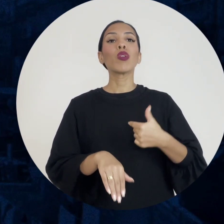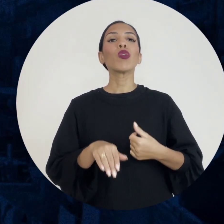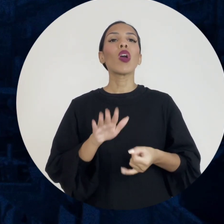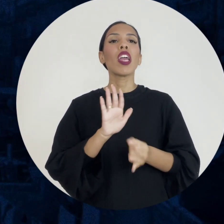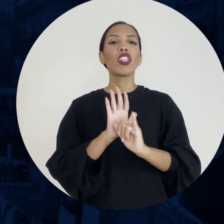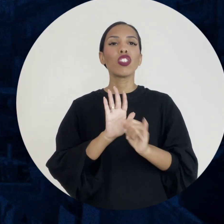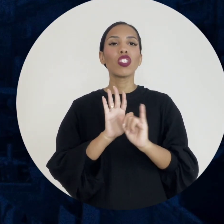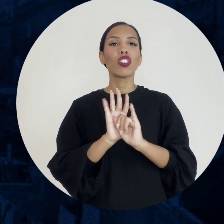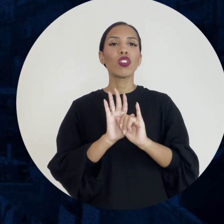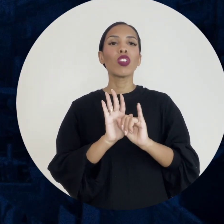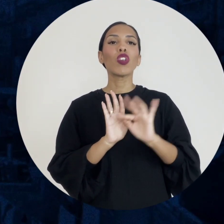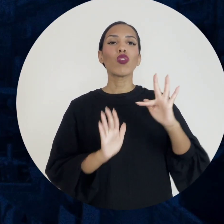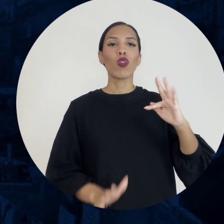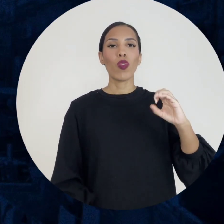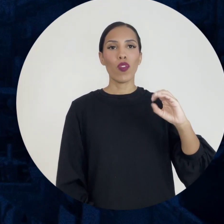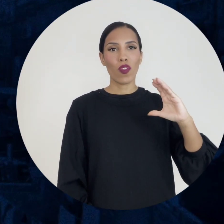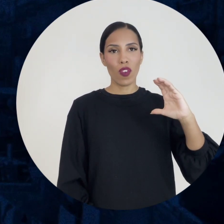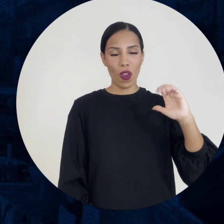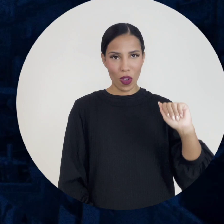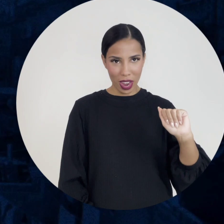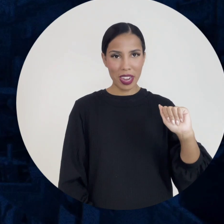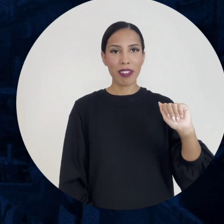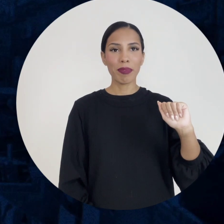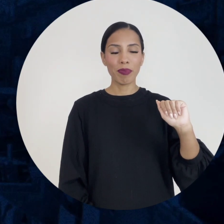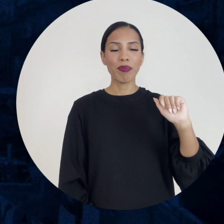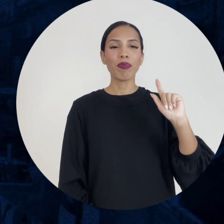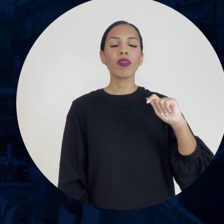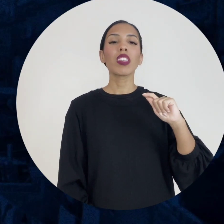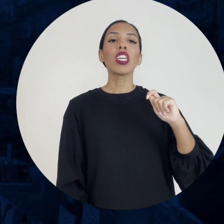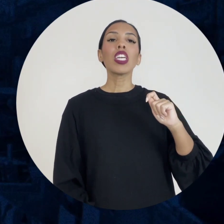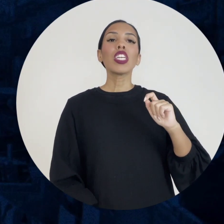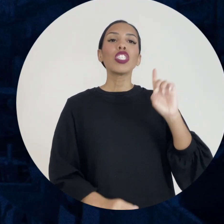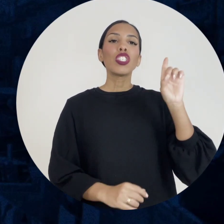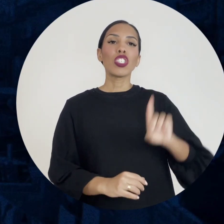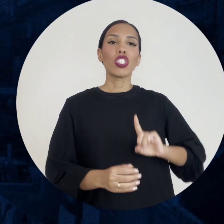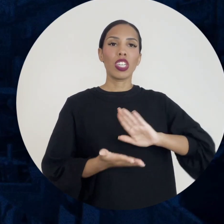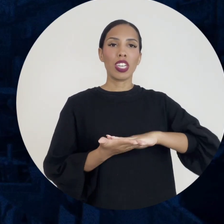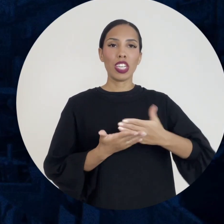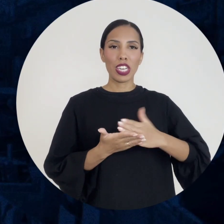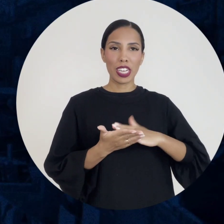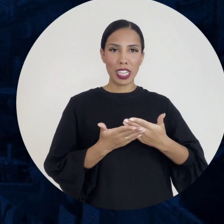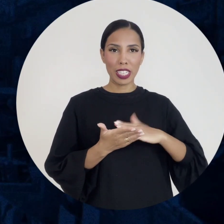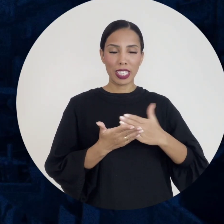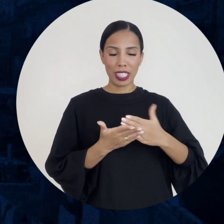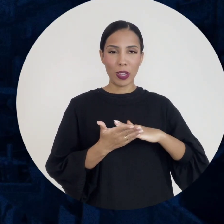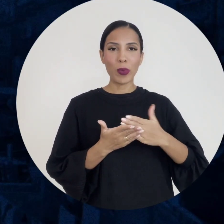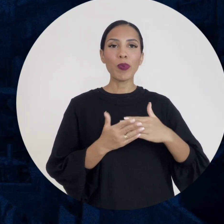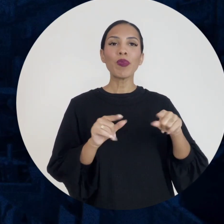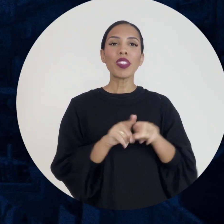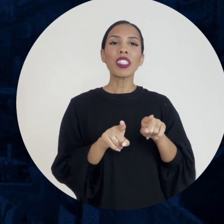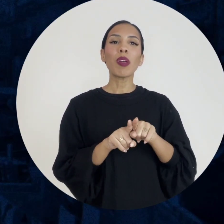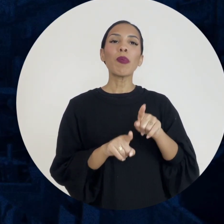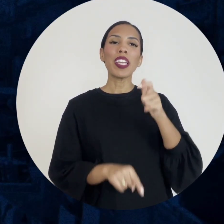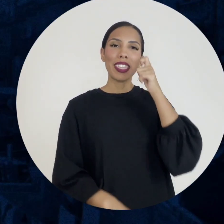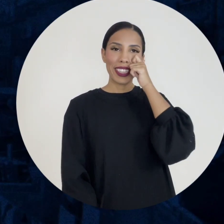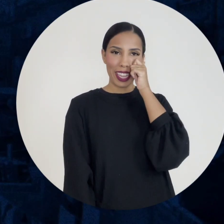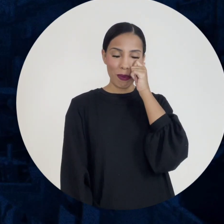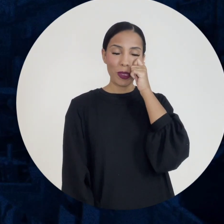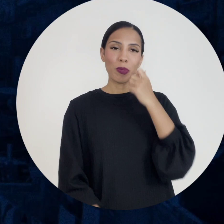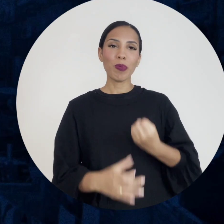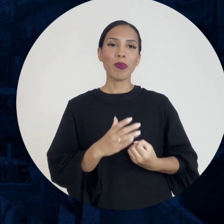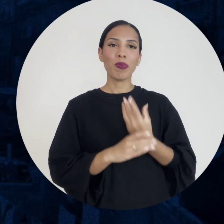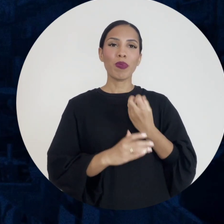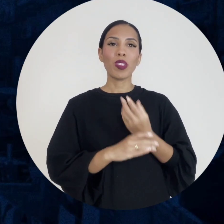Fomenta a Cultura Carioca. Direção e entrevista Kleber Araújo, intérprete de Libras Tamires Alves Ferreira,